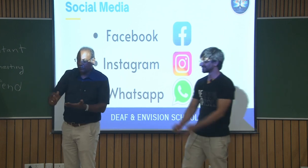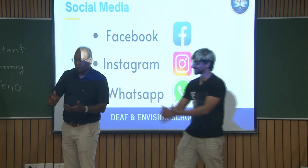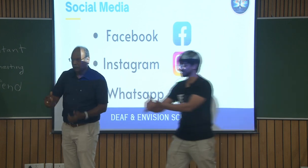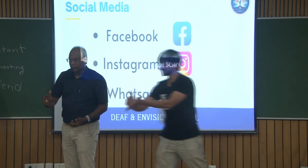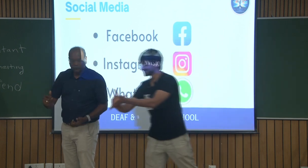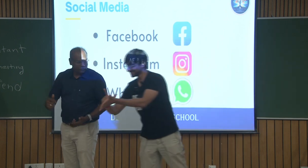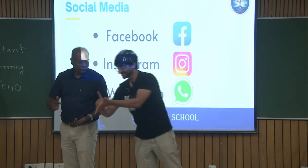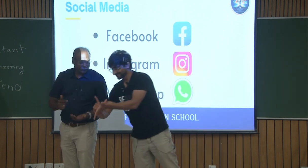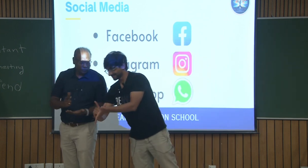सर